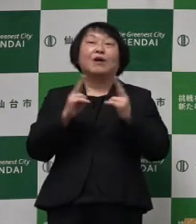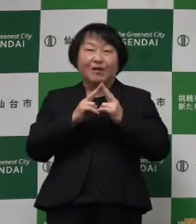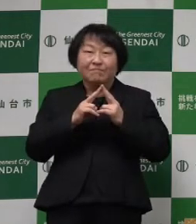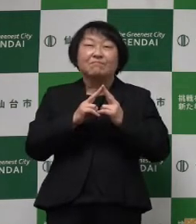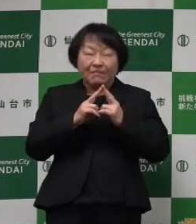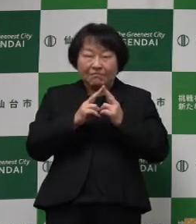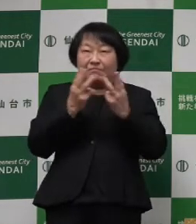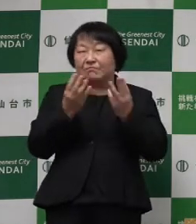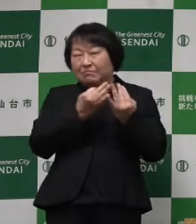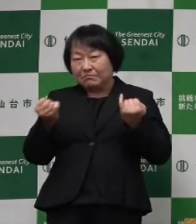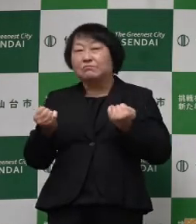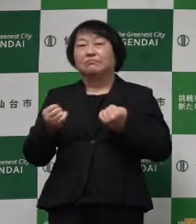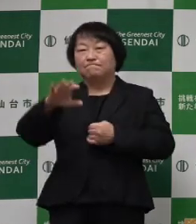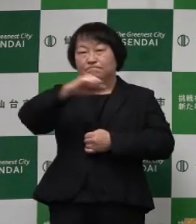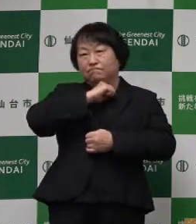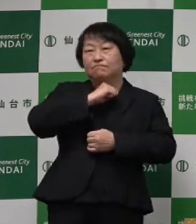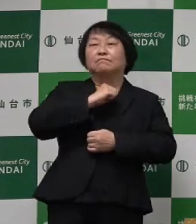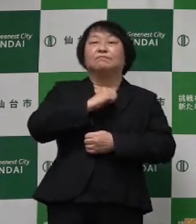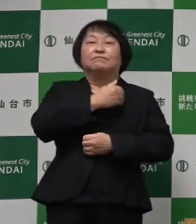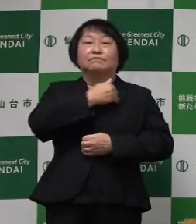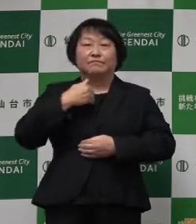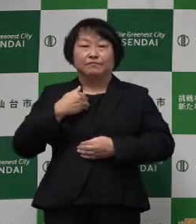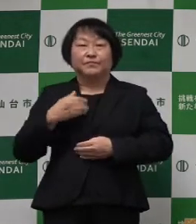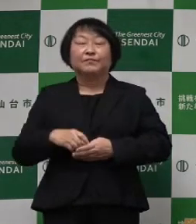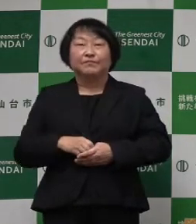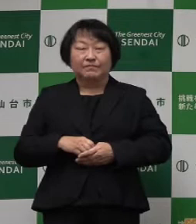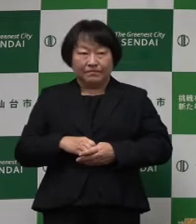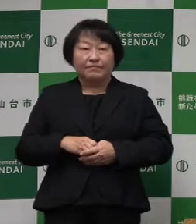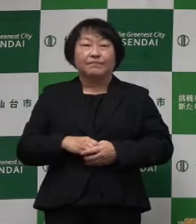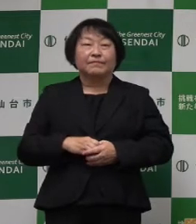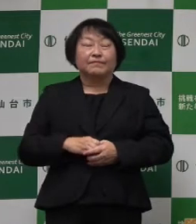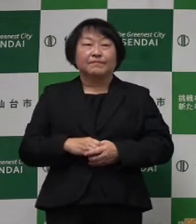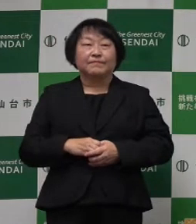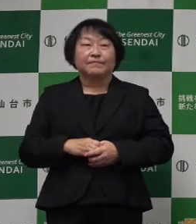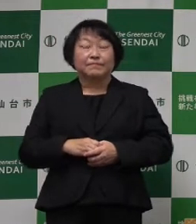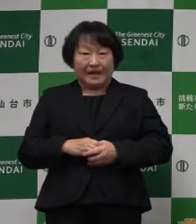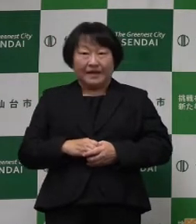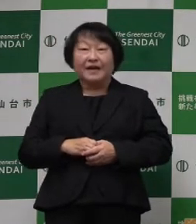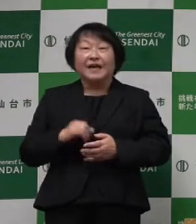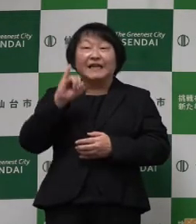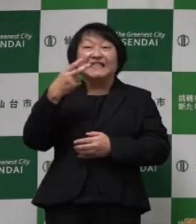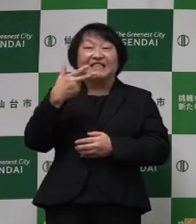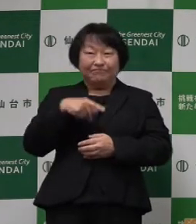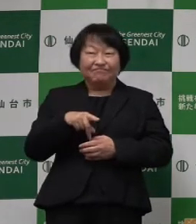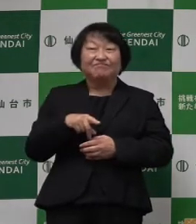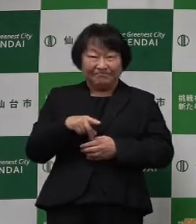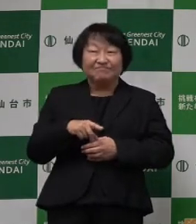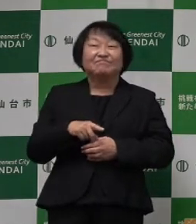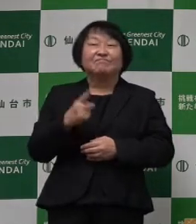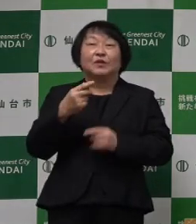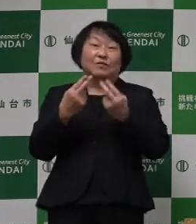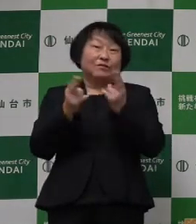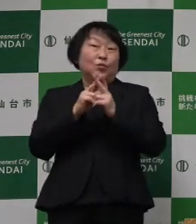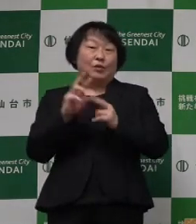多数を確保した上で、第三極でもある維新さんが大躍進をされました